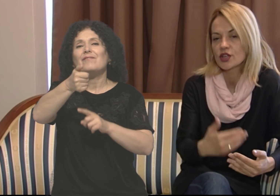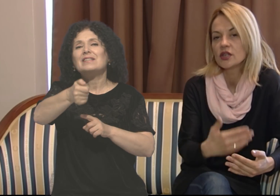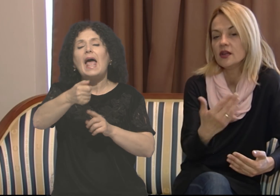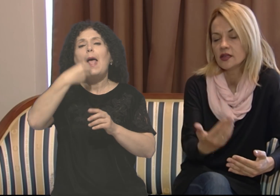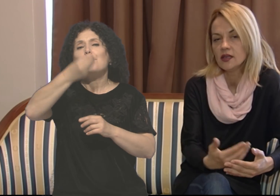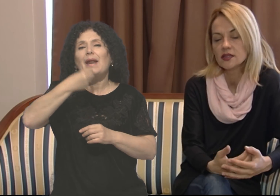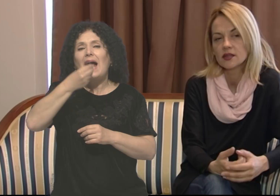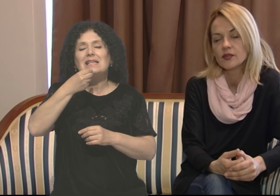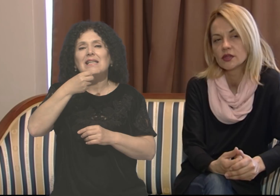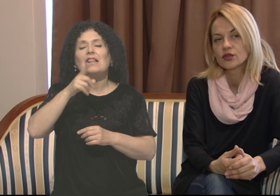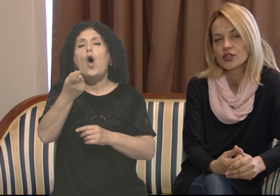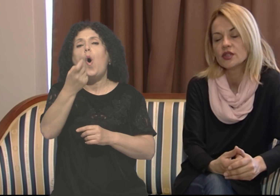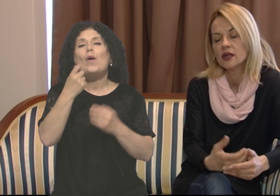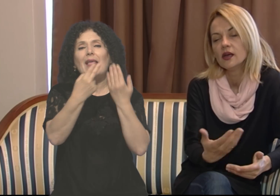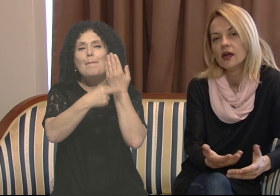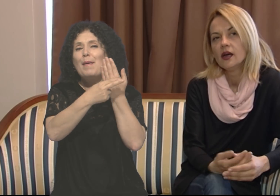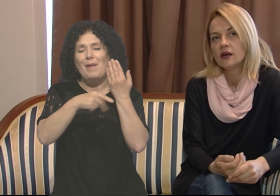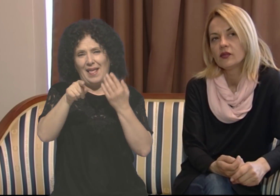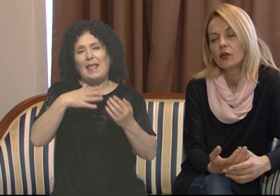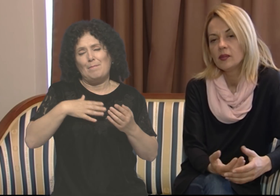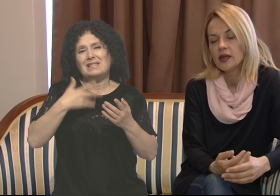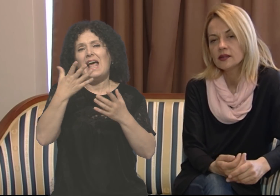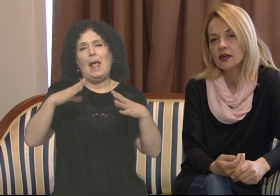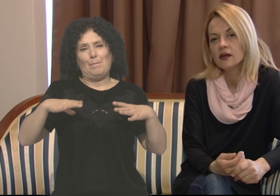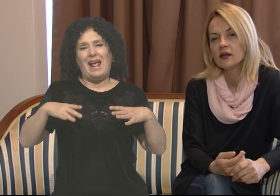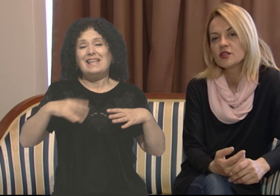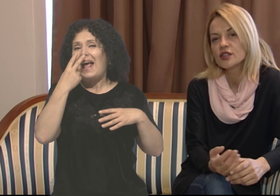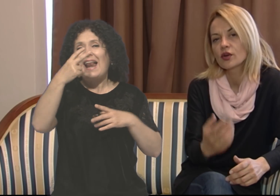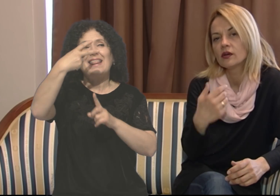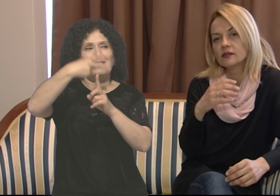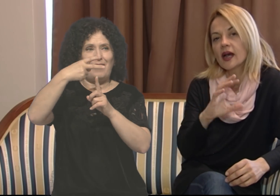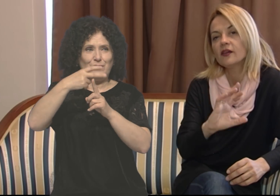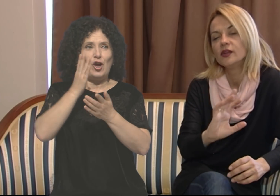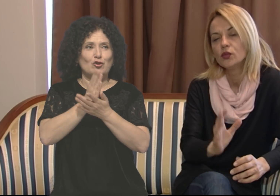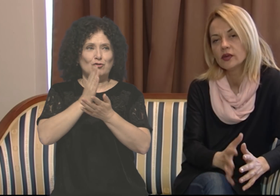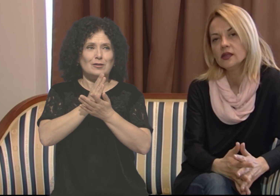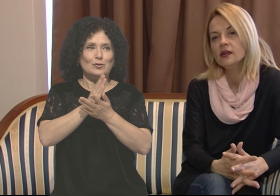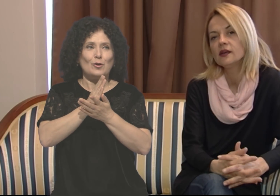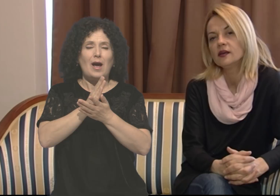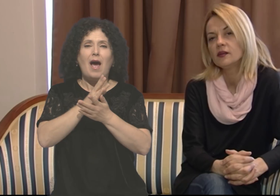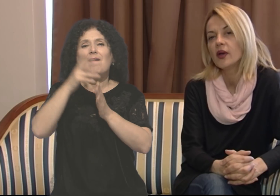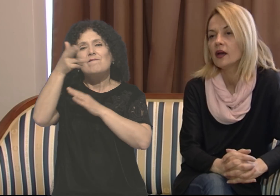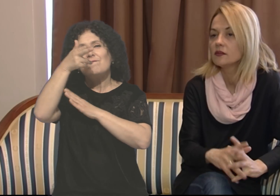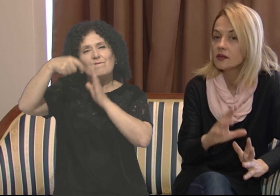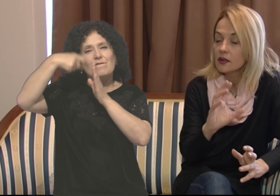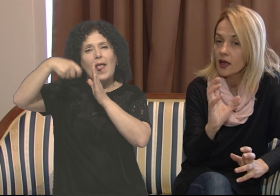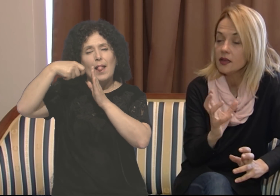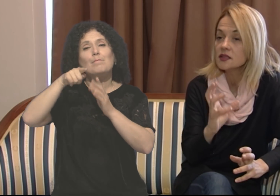приказните содржани или евангелиските содржини во Библијата, често така филмувани,